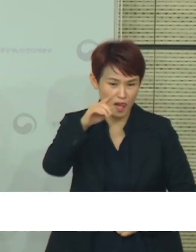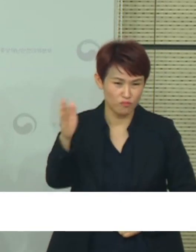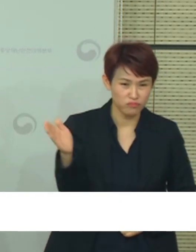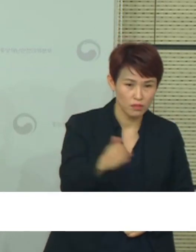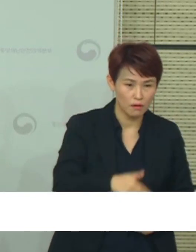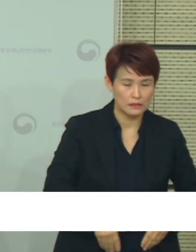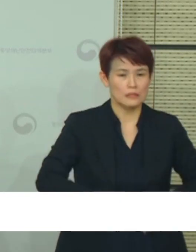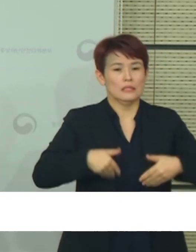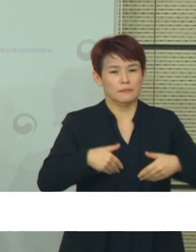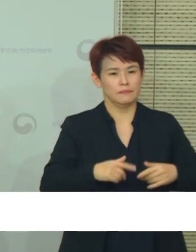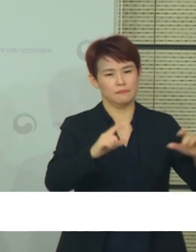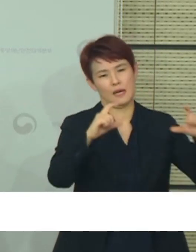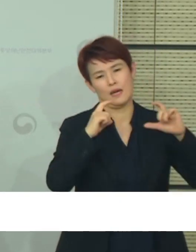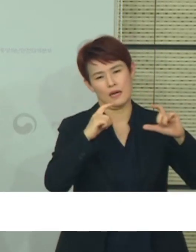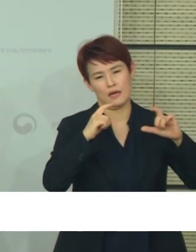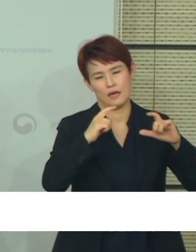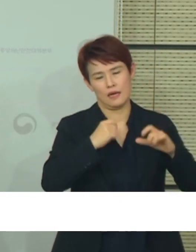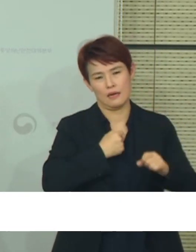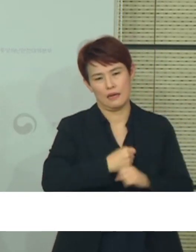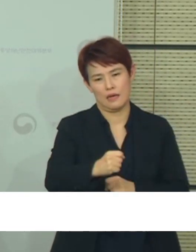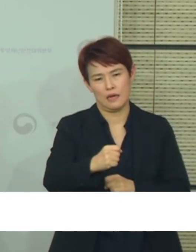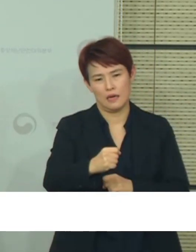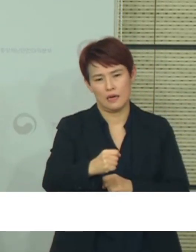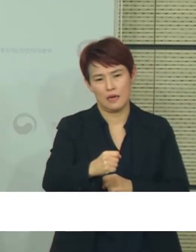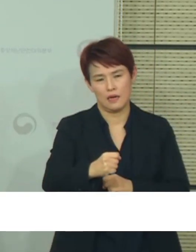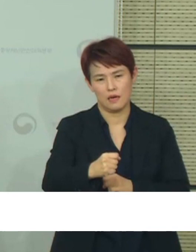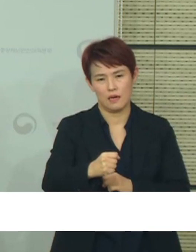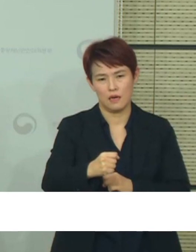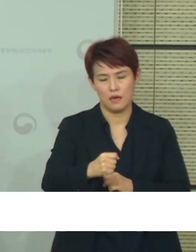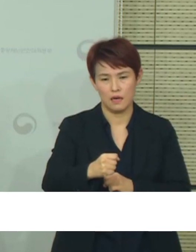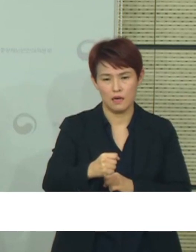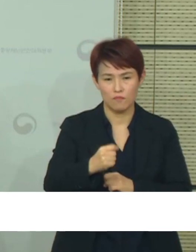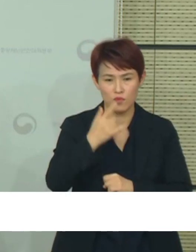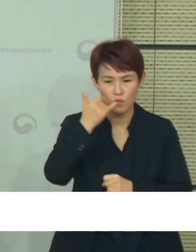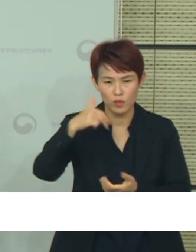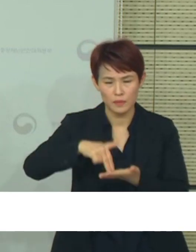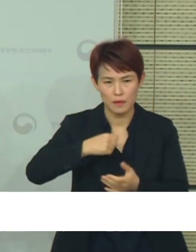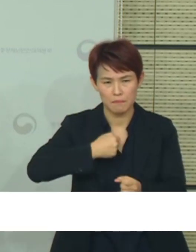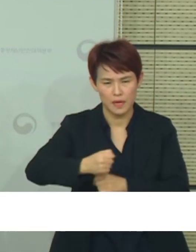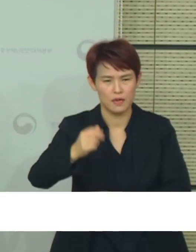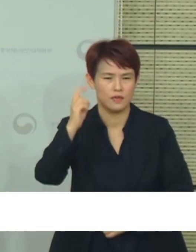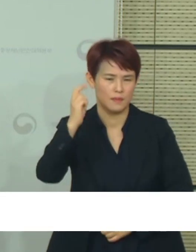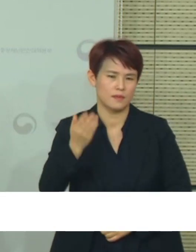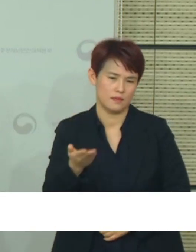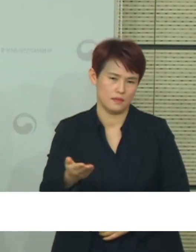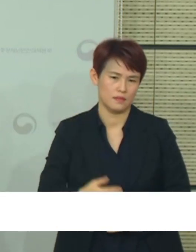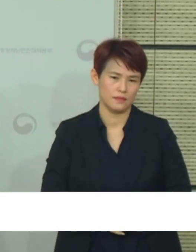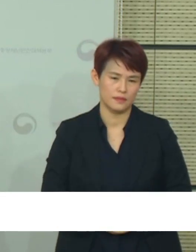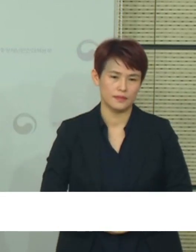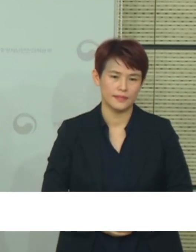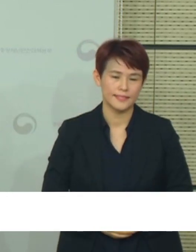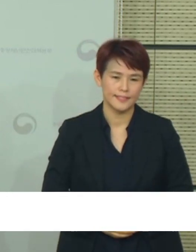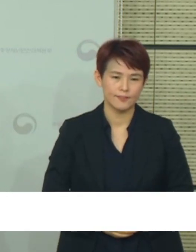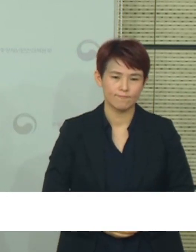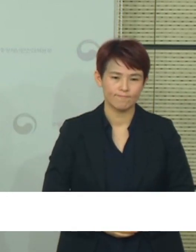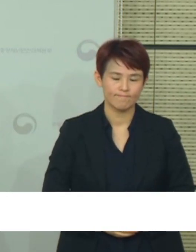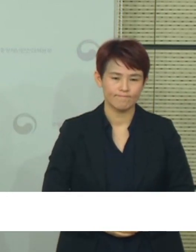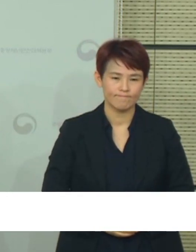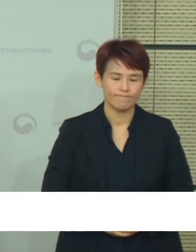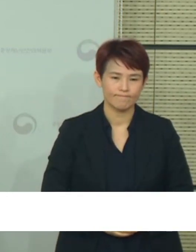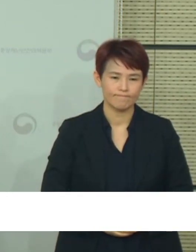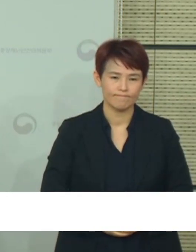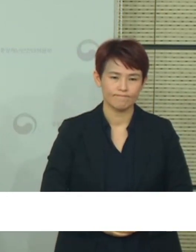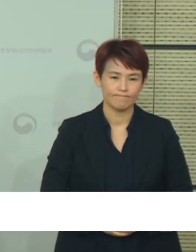이런 조치이기 때문에 아마 그 적지 않은 가정에서 이러한 문제점을 호소하시리라고 예상을